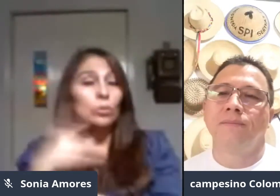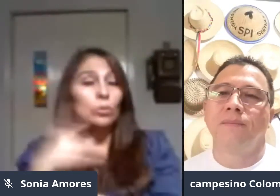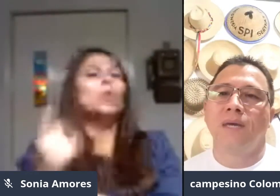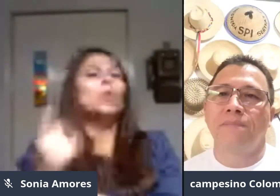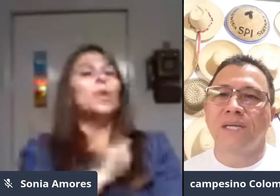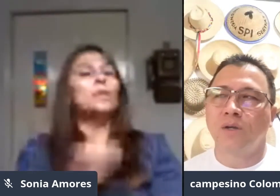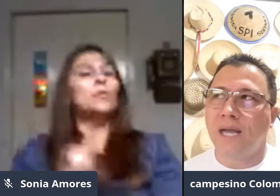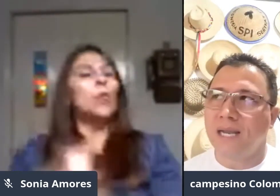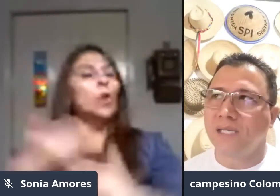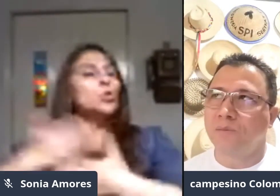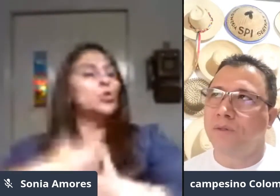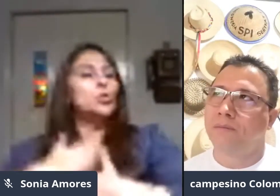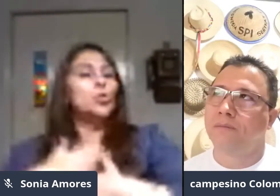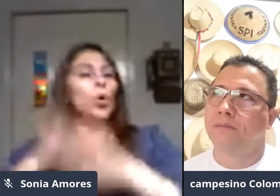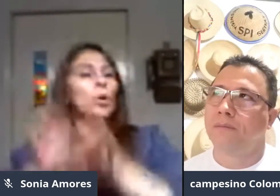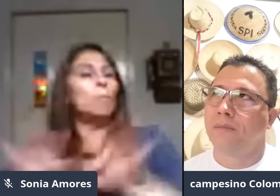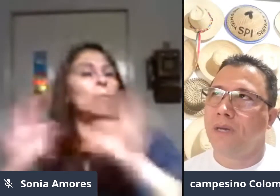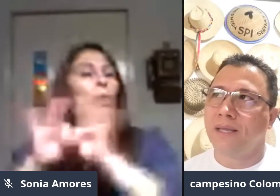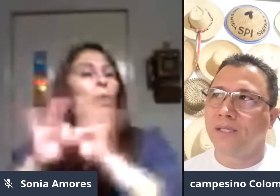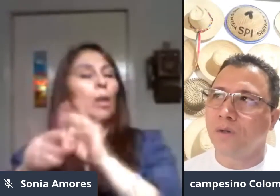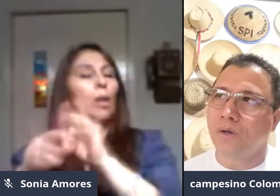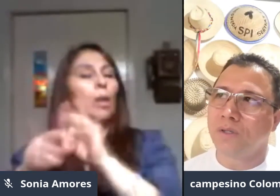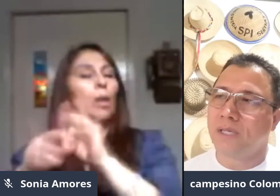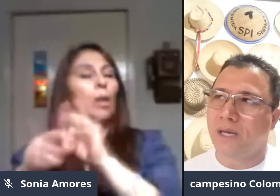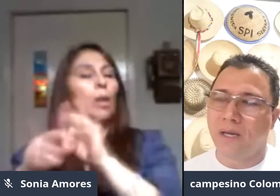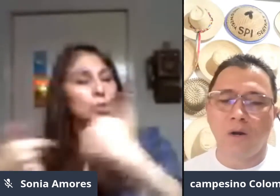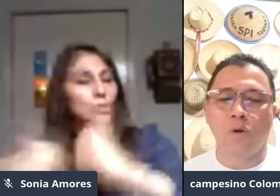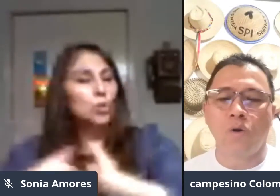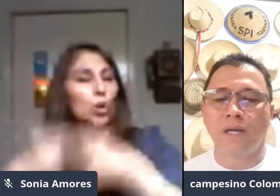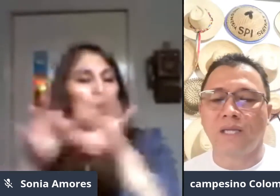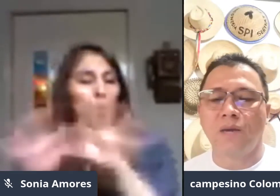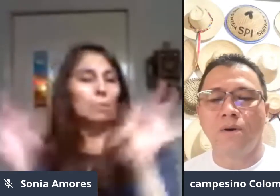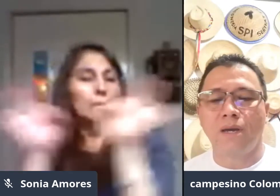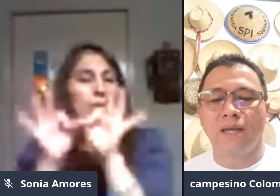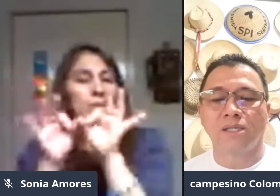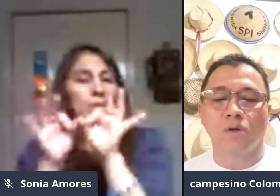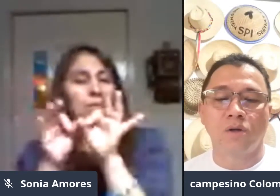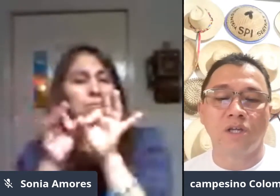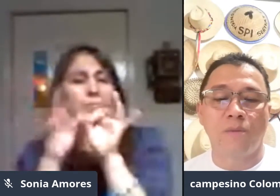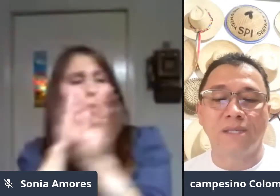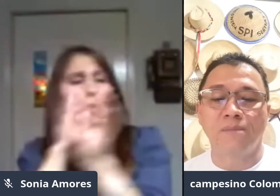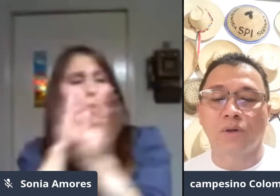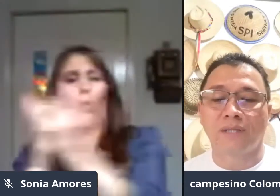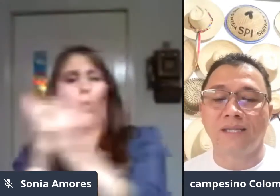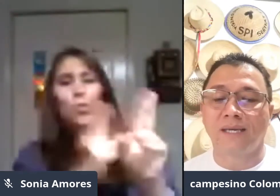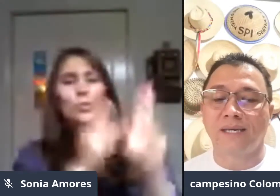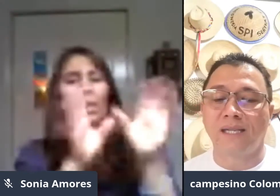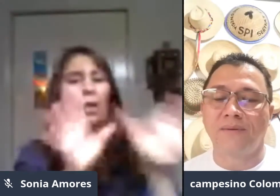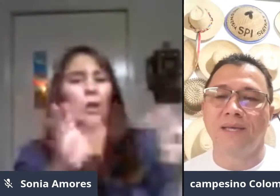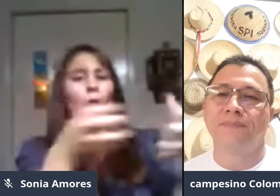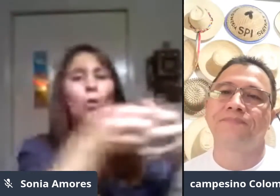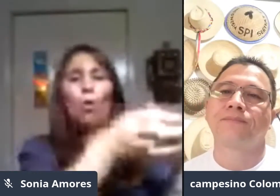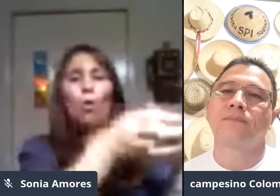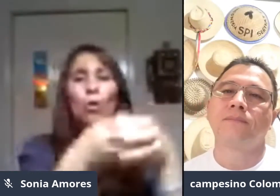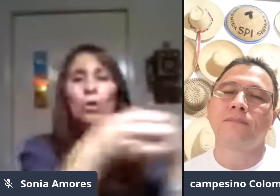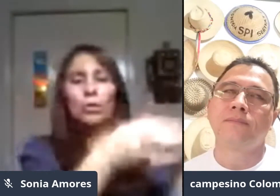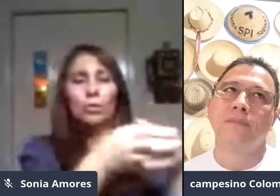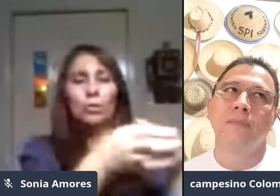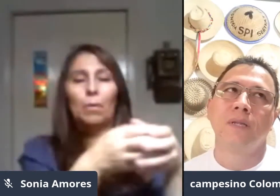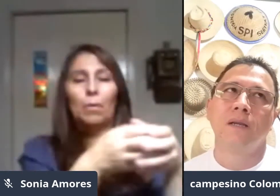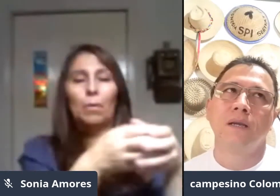individualismo, el personalismo, y desconoce lo colectivo y desconoce lo más importante, que es la vida.